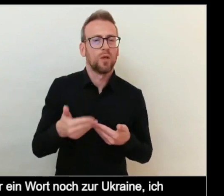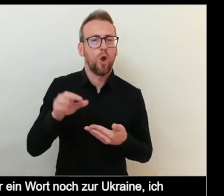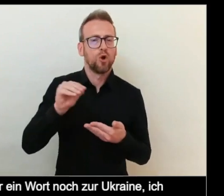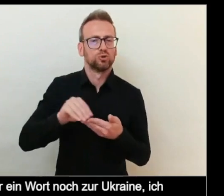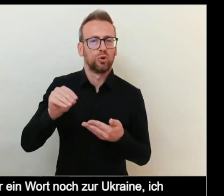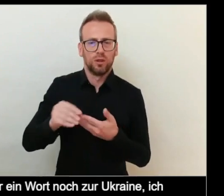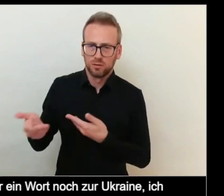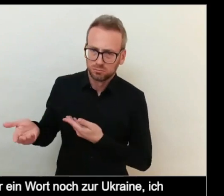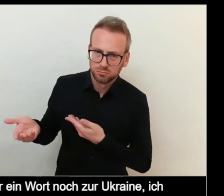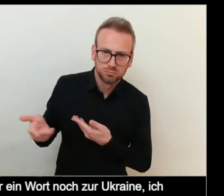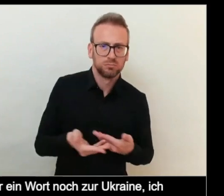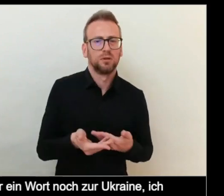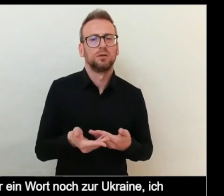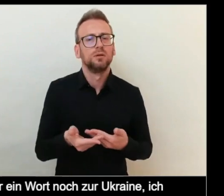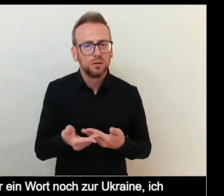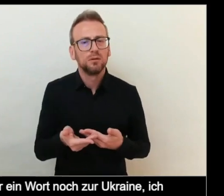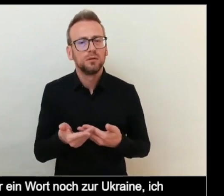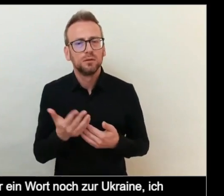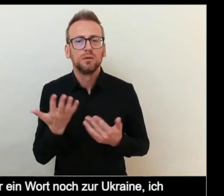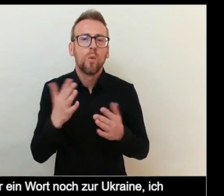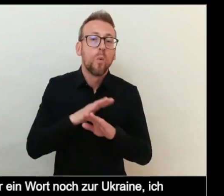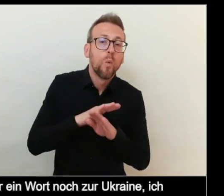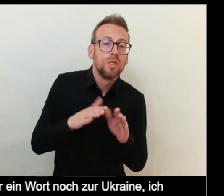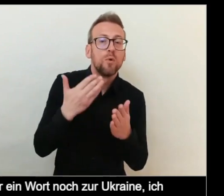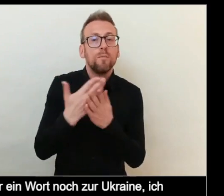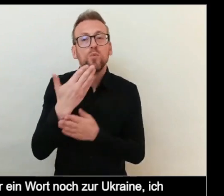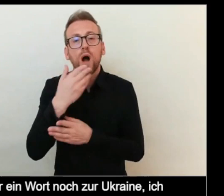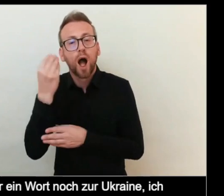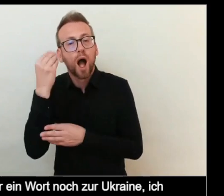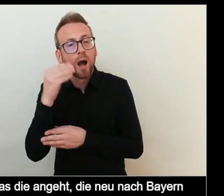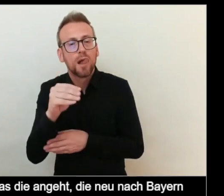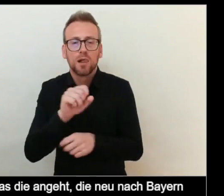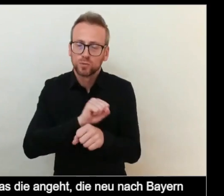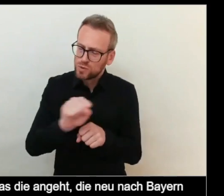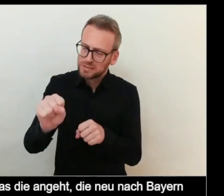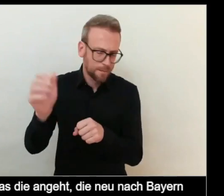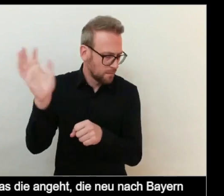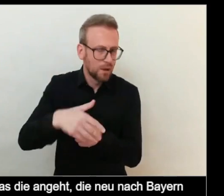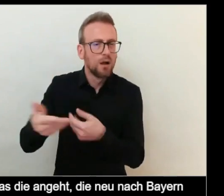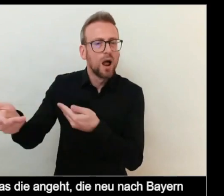Vielen Dank. Kommen wir zu Ihren Fragen. Den Anfang macht Uli Bachmeier von der Augsburger Allgemeinen.